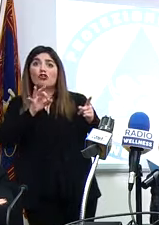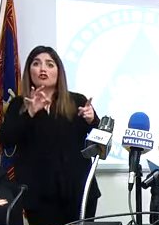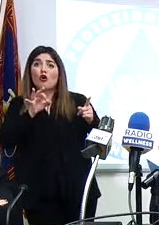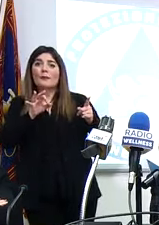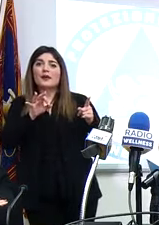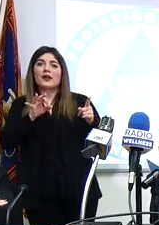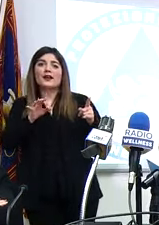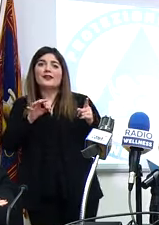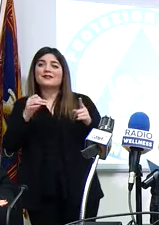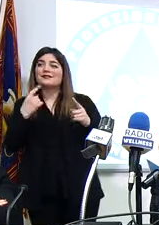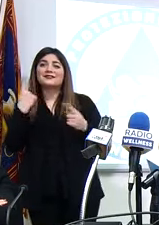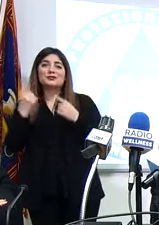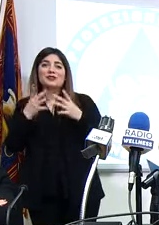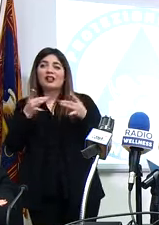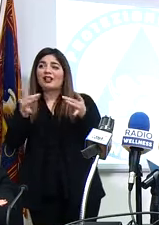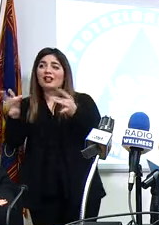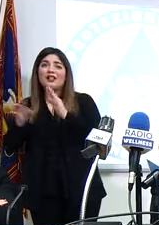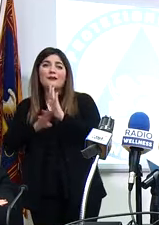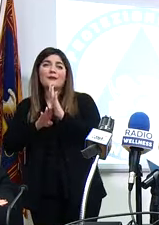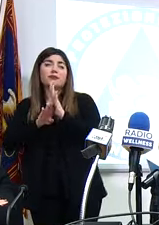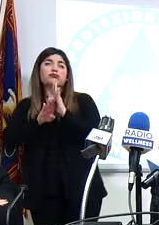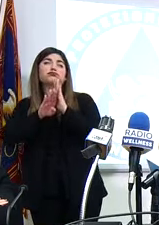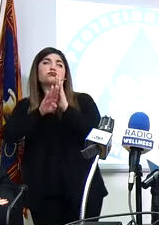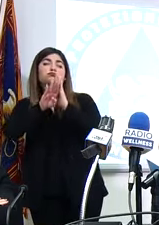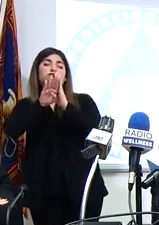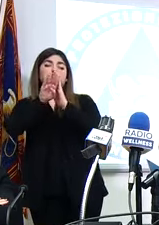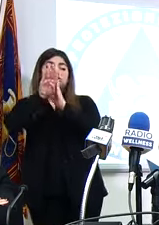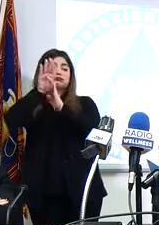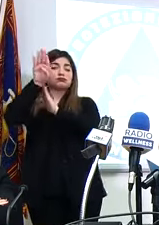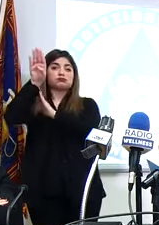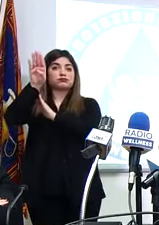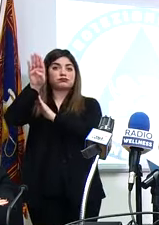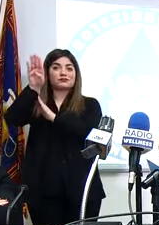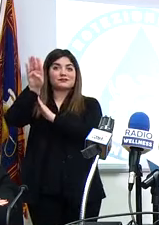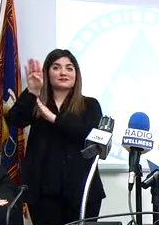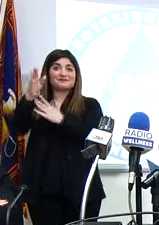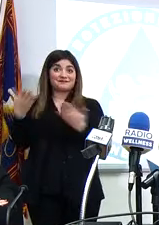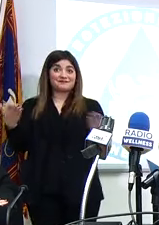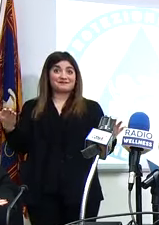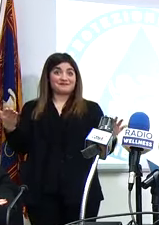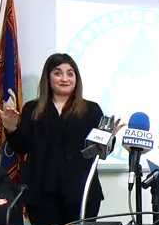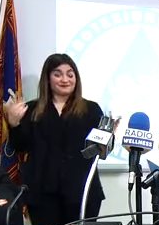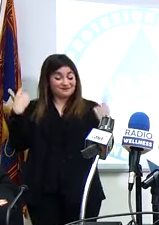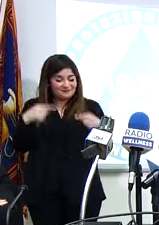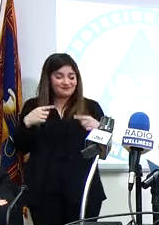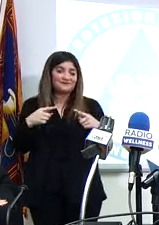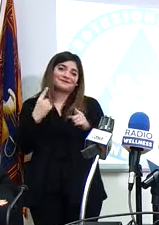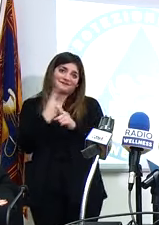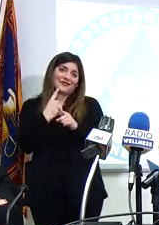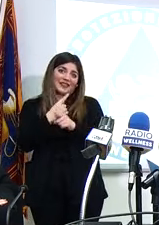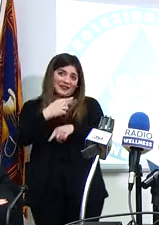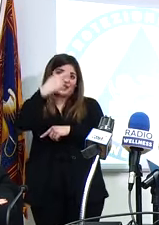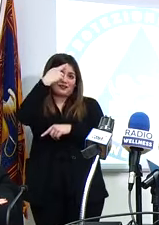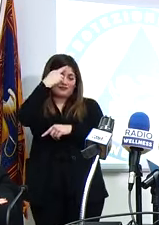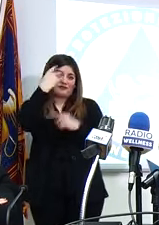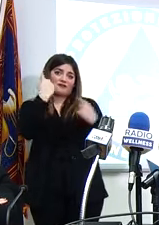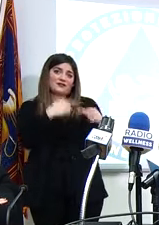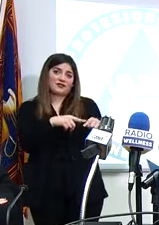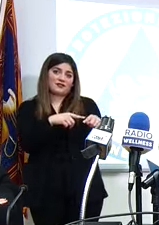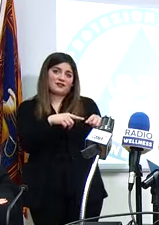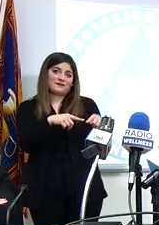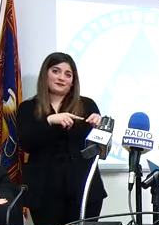esponenziale dei casi. Esponenziale. Quindi, ecco, è un fattore che va considerato. Allora, ma il fattore vero